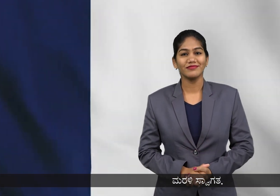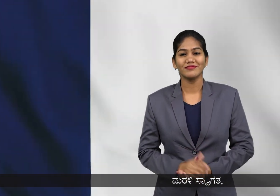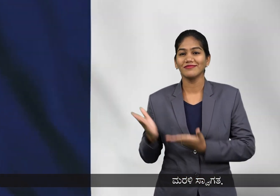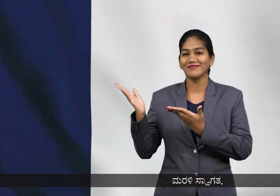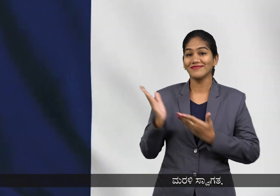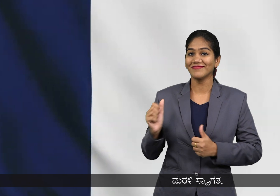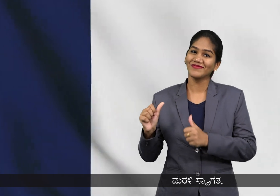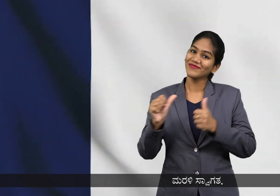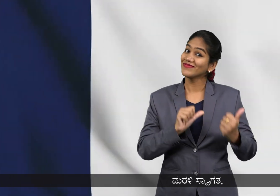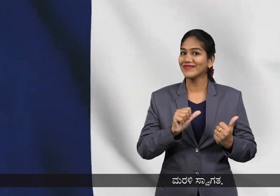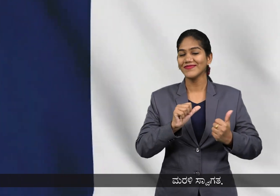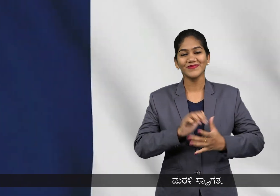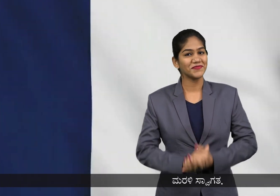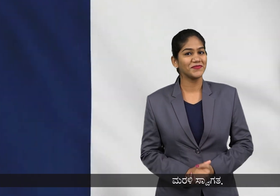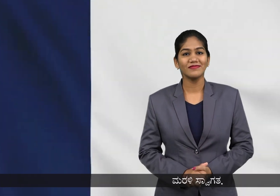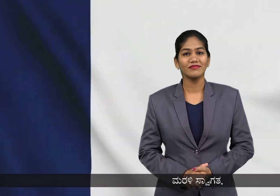ನಿಮ್ಮೆಲ್ಲರಿಗೂ ಮರಳಿ ಸ್ವಾಗತ.